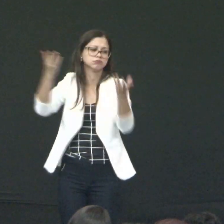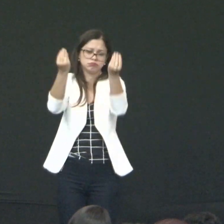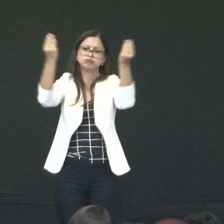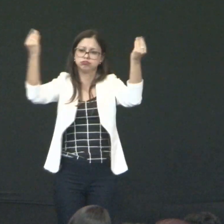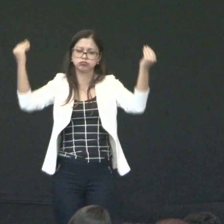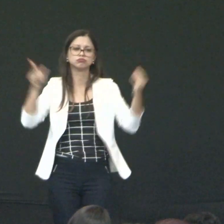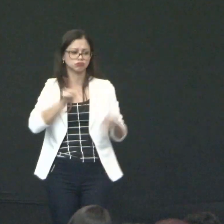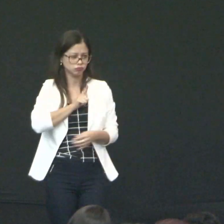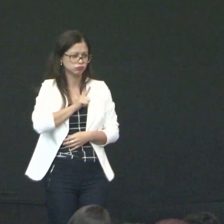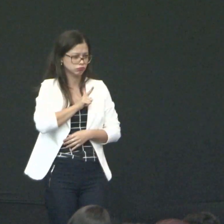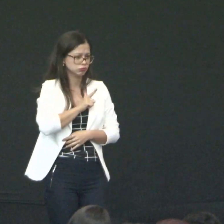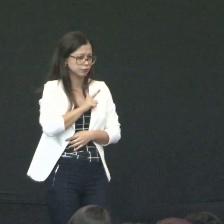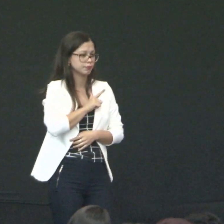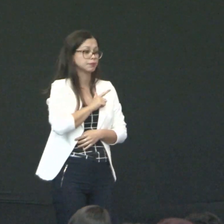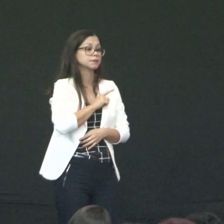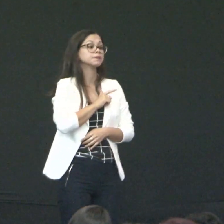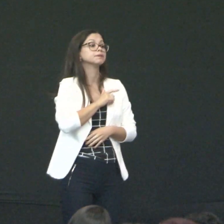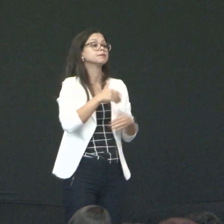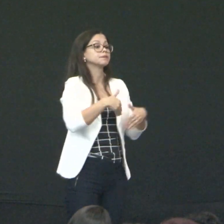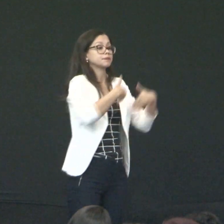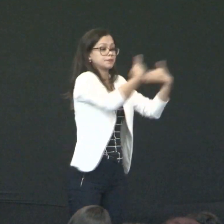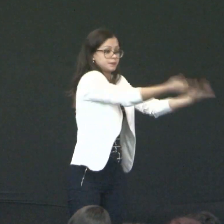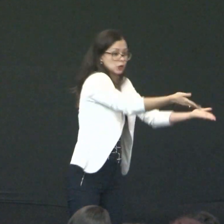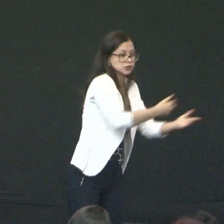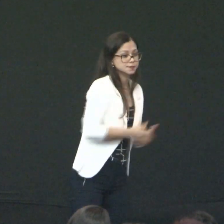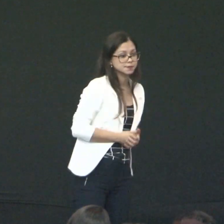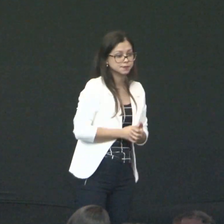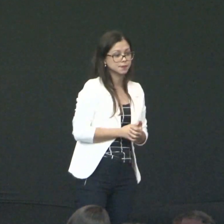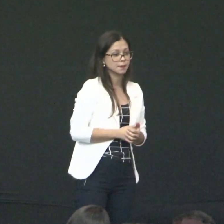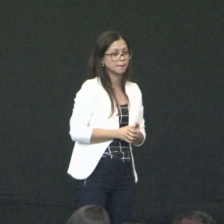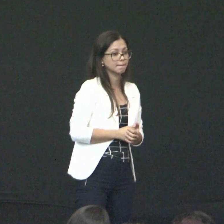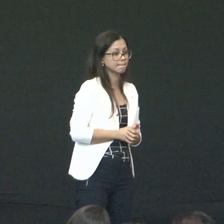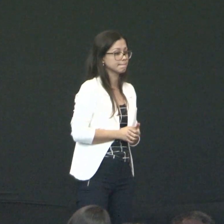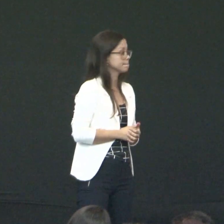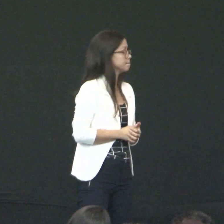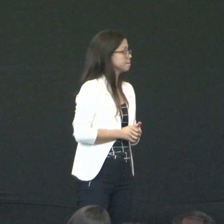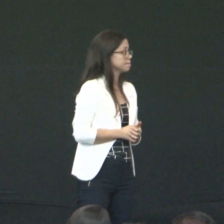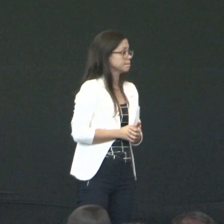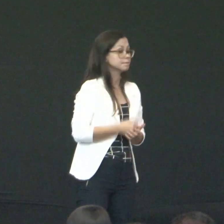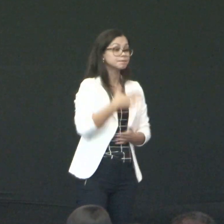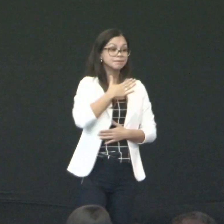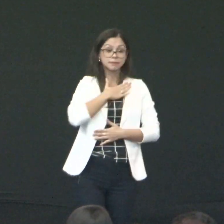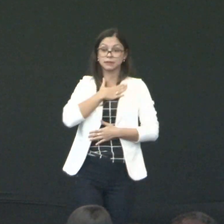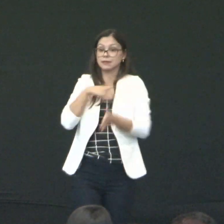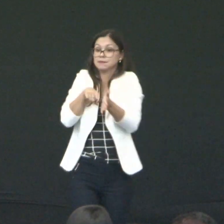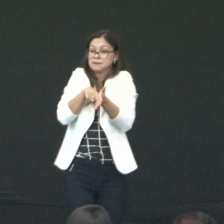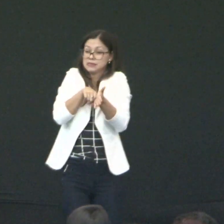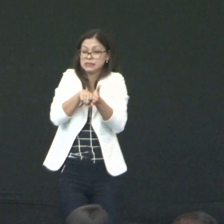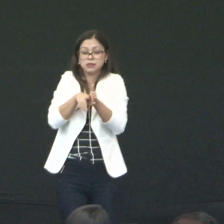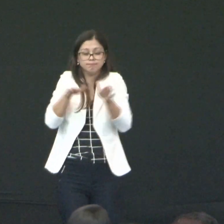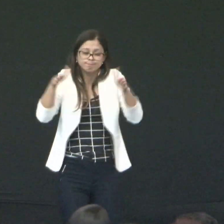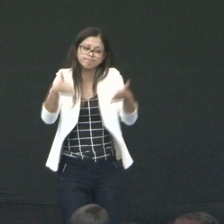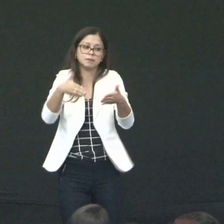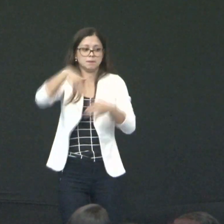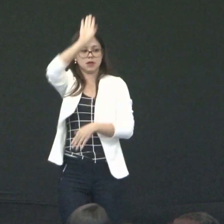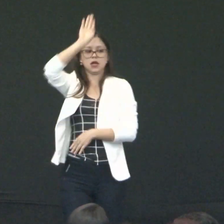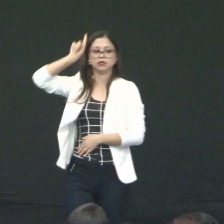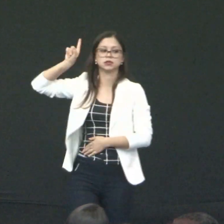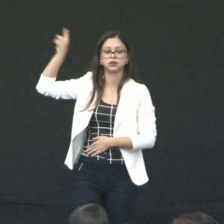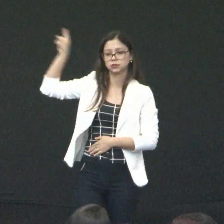na Europa e aqui no Brasil também. O próximo slide, por favor, que é o